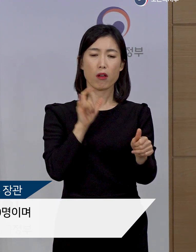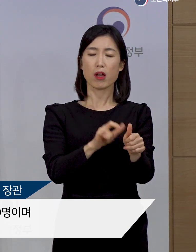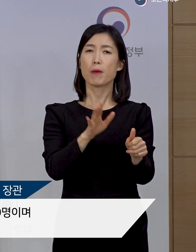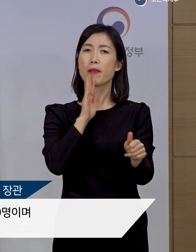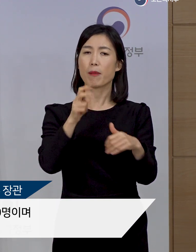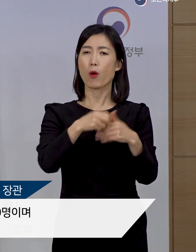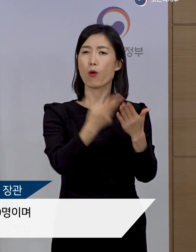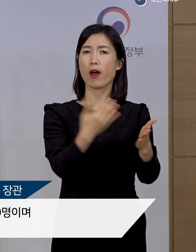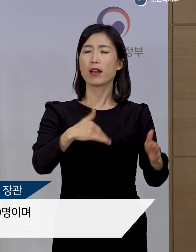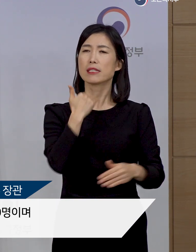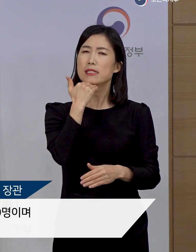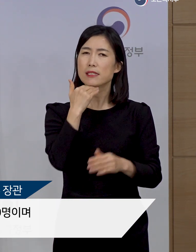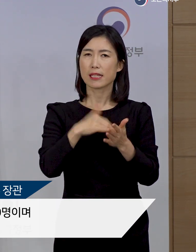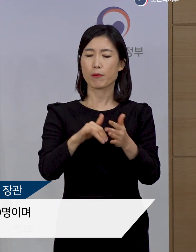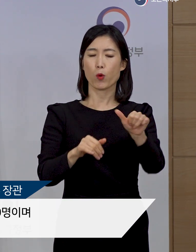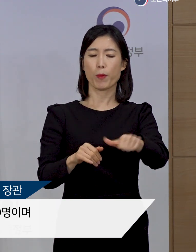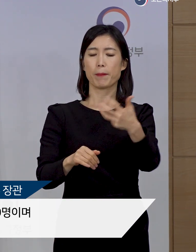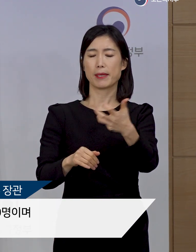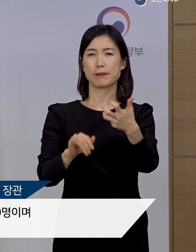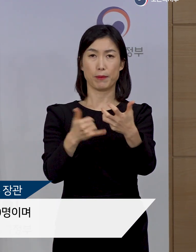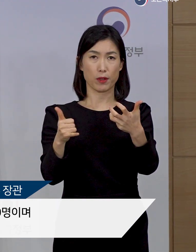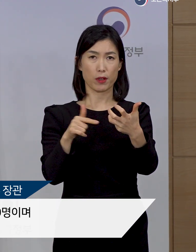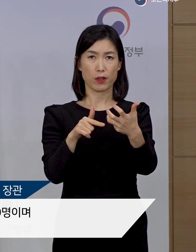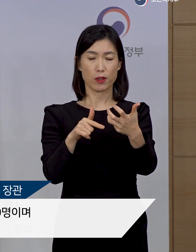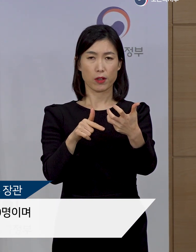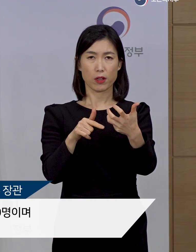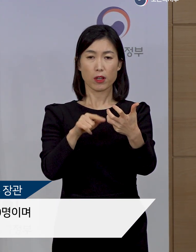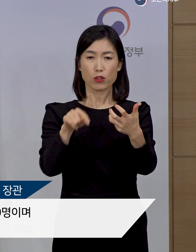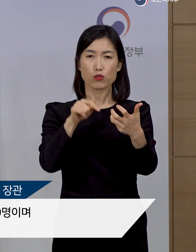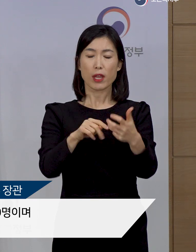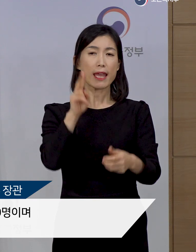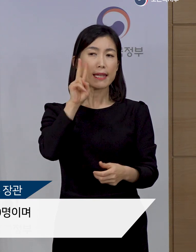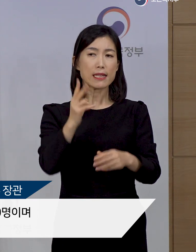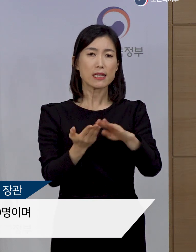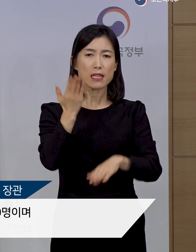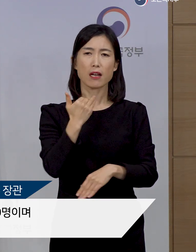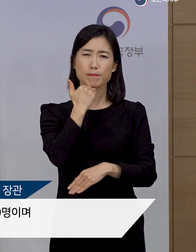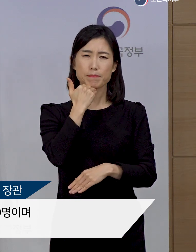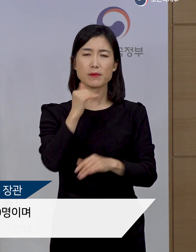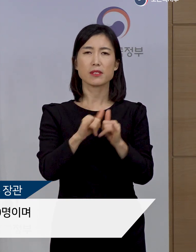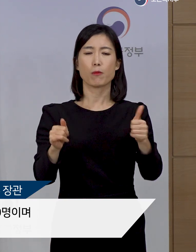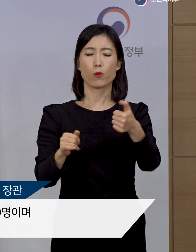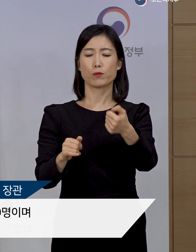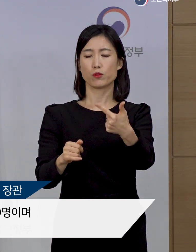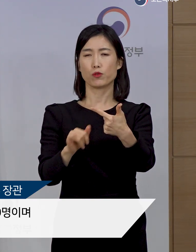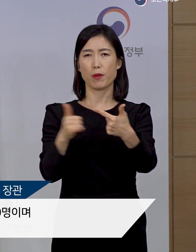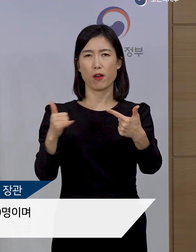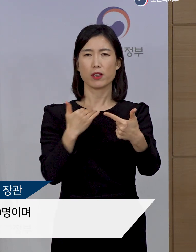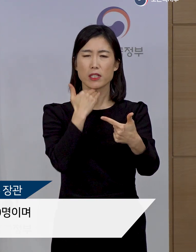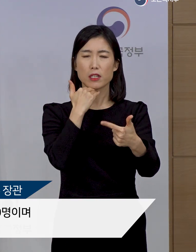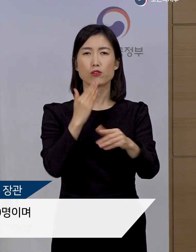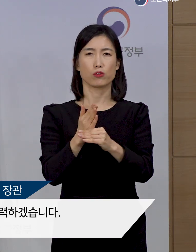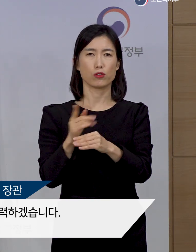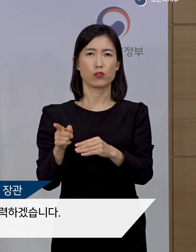생활치료센터와 감염병 전담병원을 더 확충하는 노력을 기울이고 있어 추가적인 병상 확보가 가능할